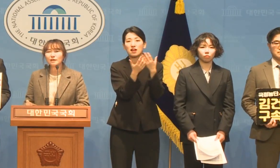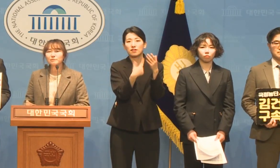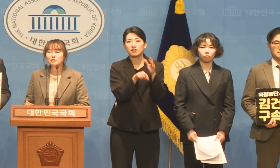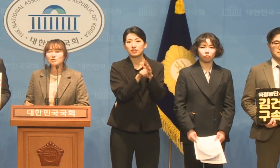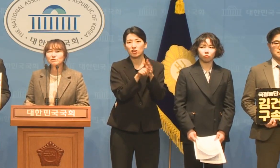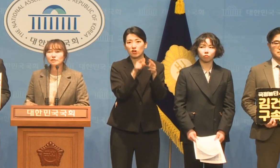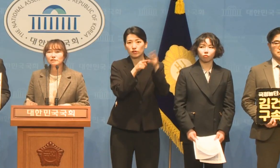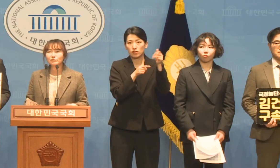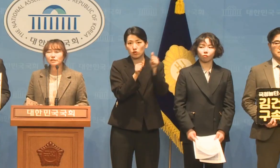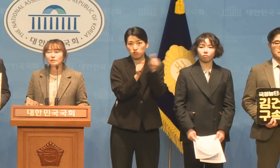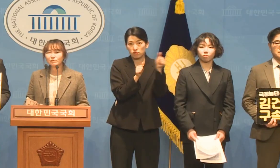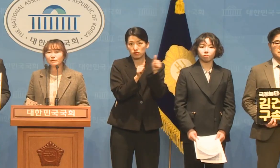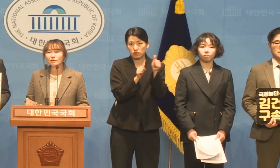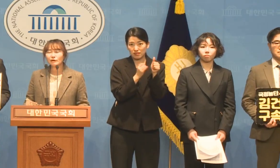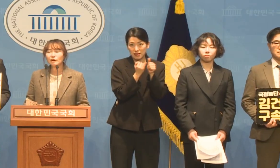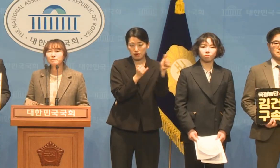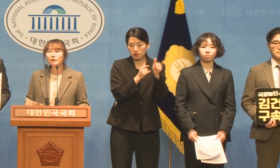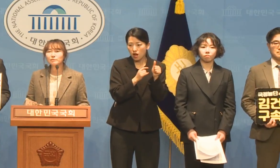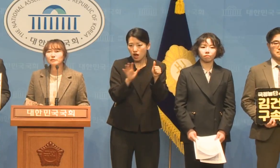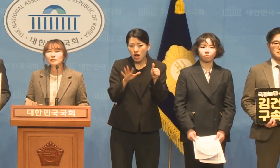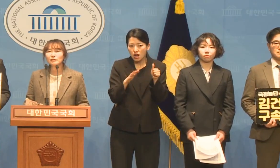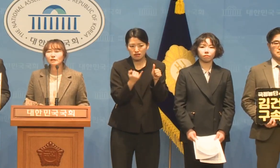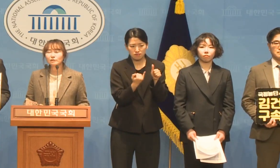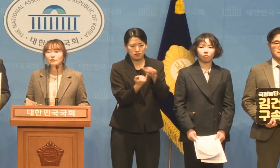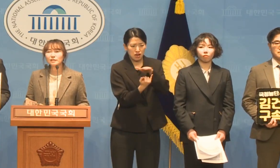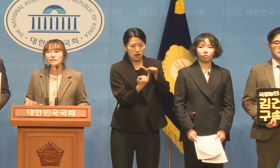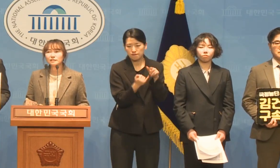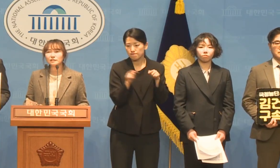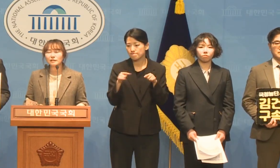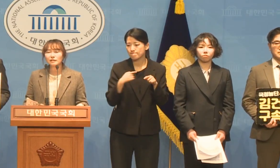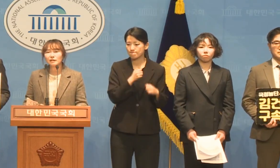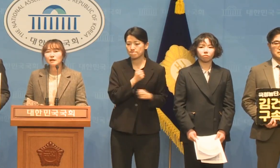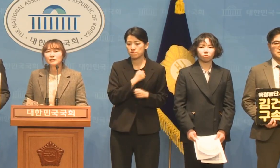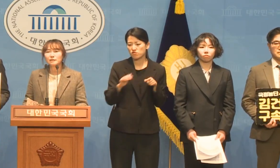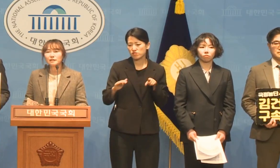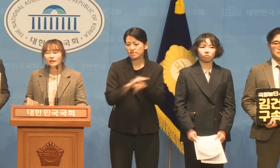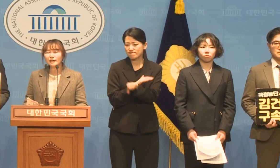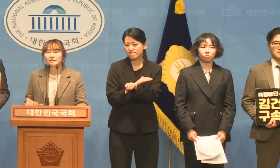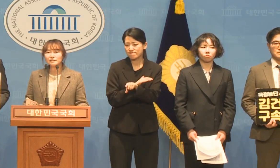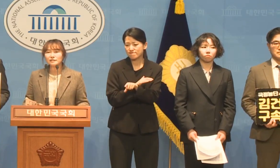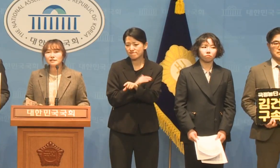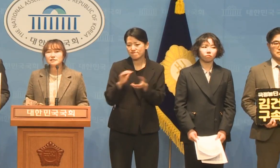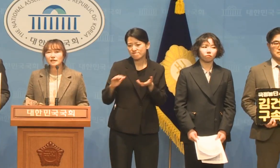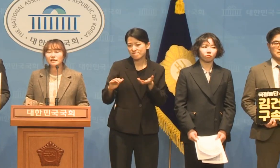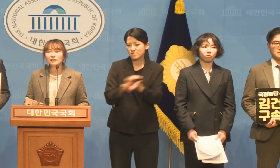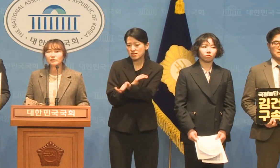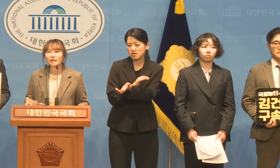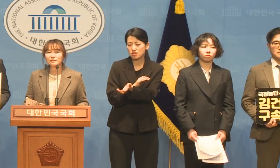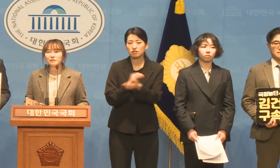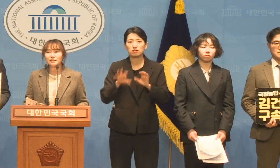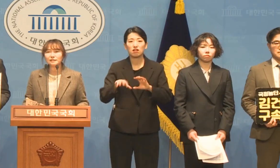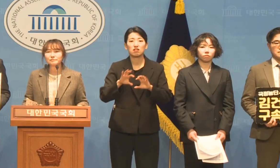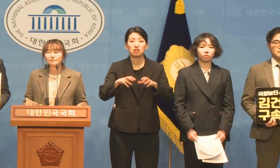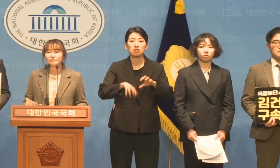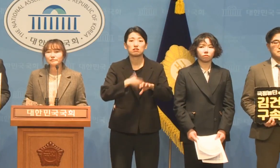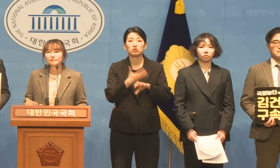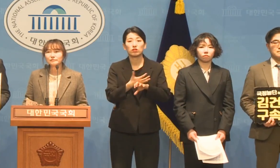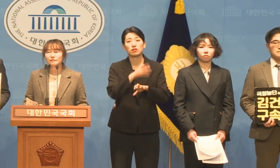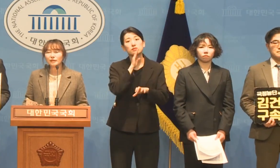위협하고 민주주의를 유린하고 헌법을 유린하는 내란을 자행한 것